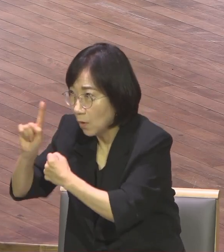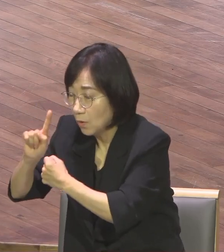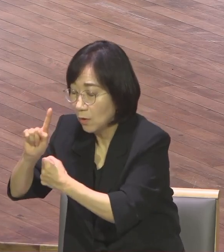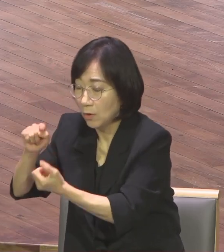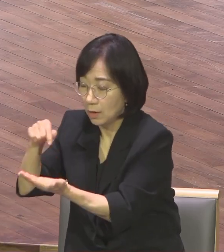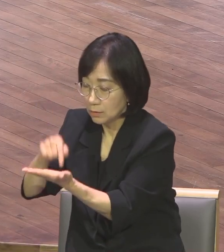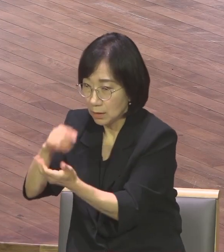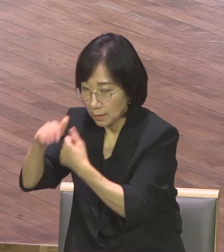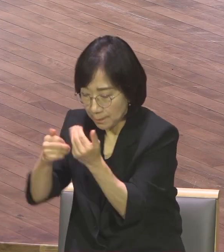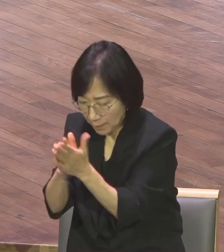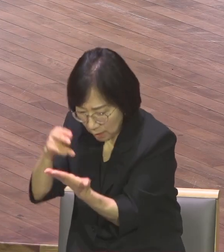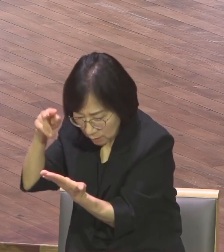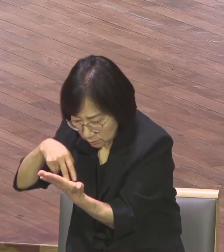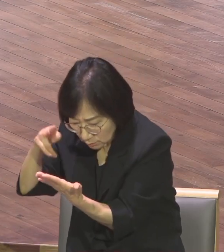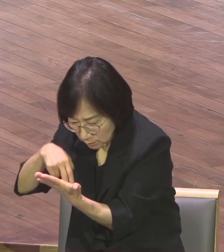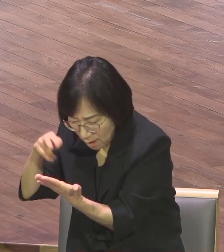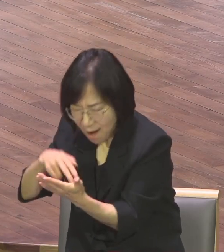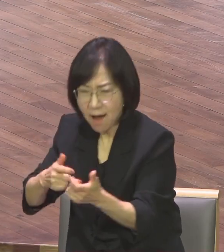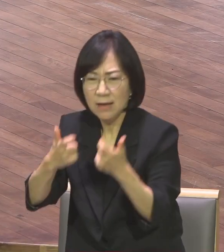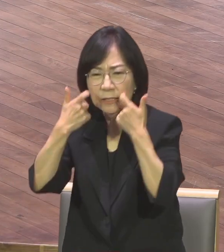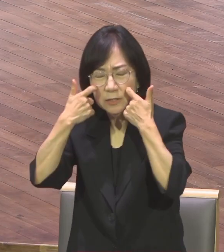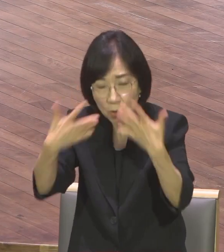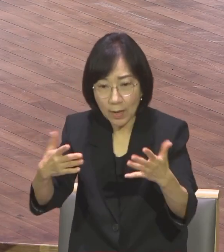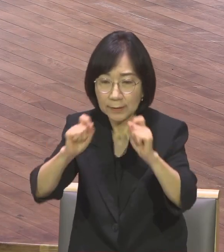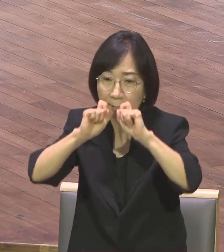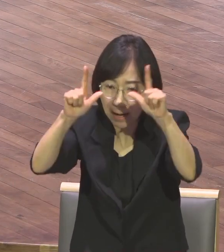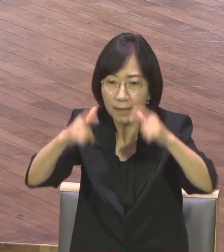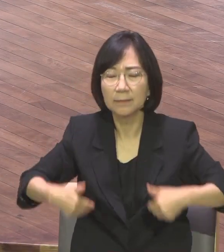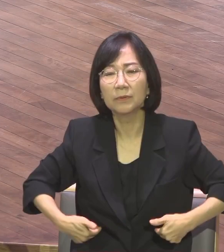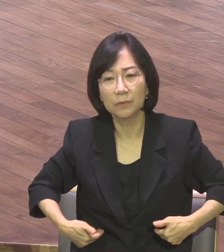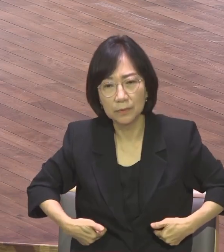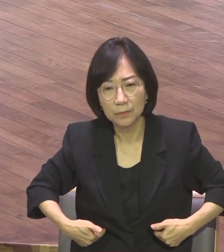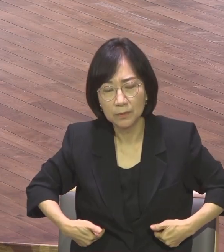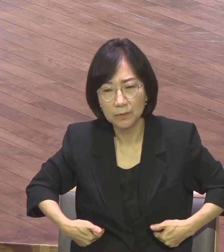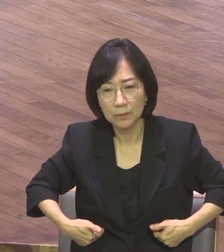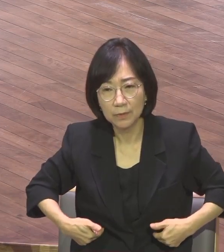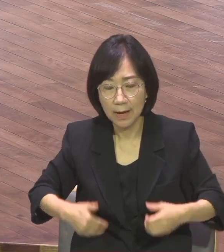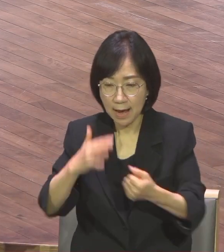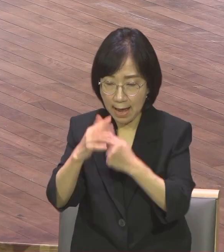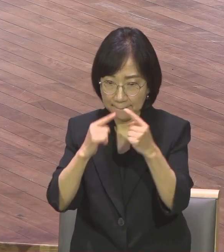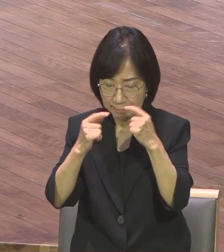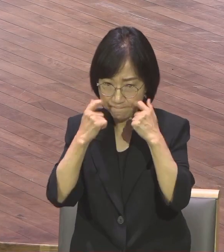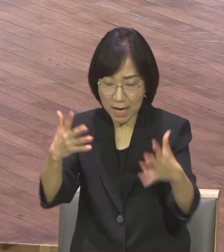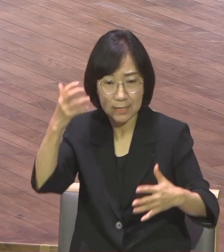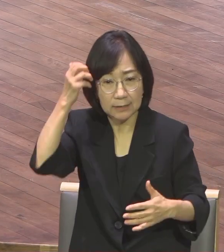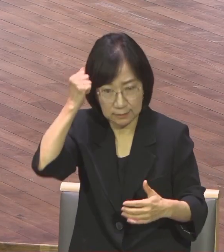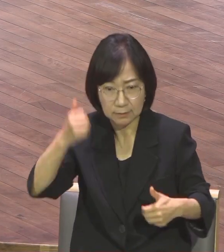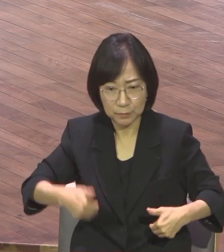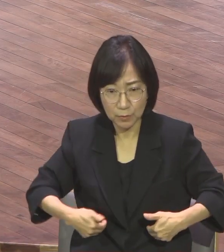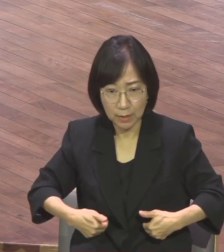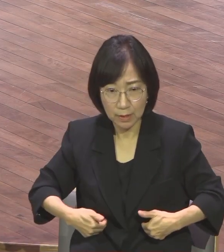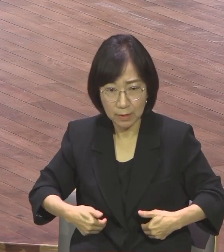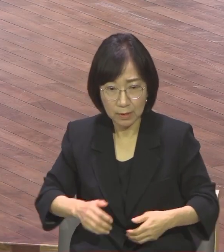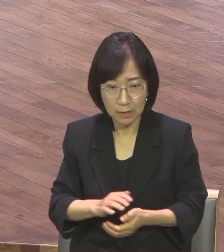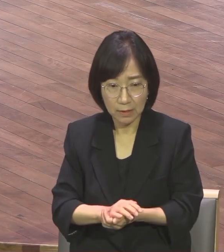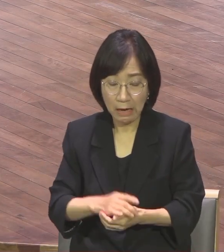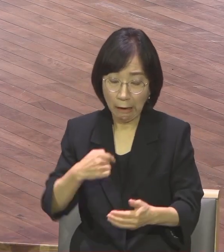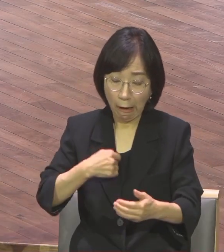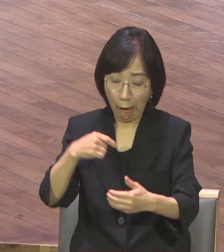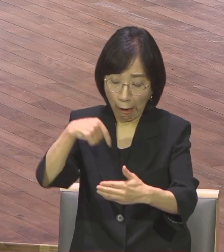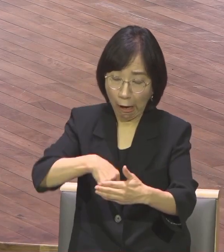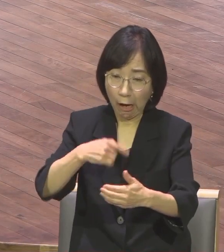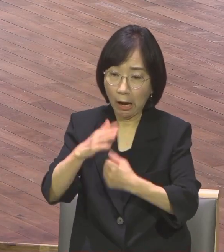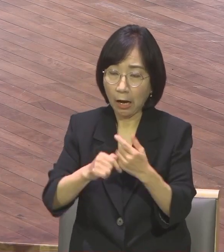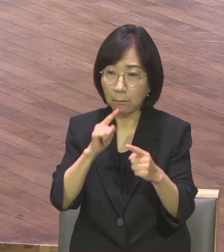성경을 보면서 정확하게 분별하고 좀 견고한 말씀의 망대를 세워야 돼요. 여러분 자신 안에, 내 안에